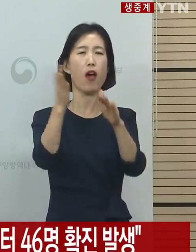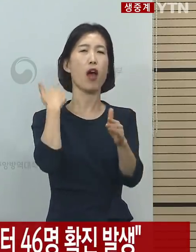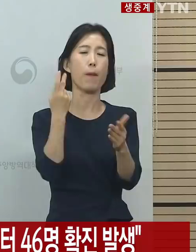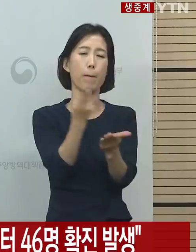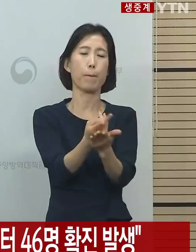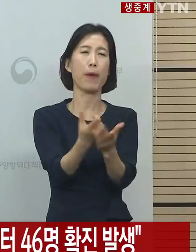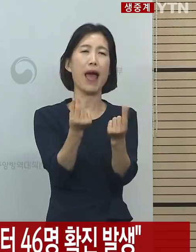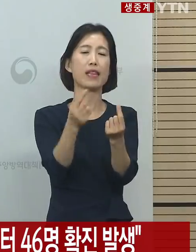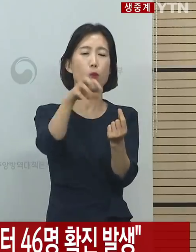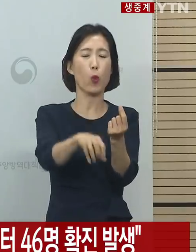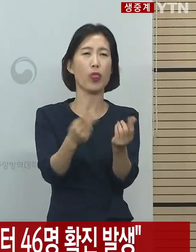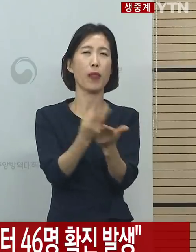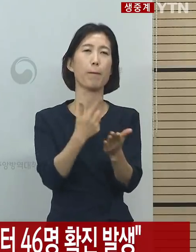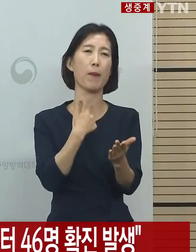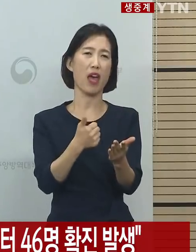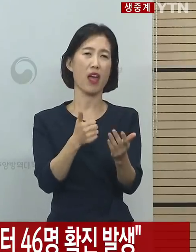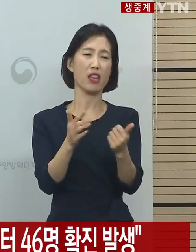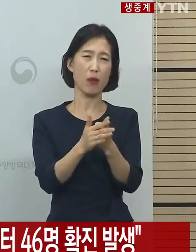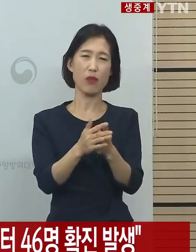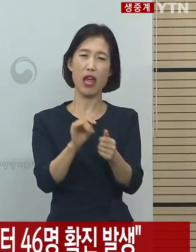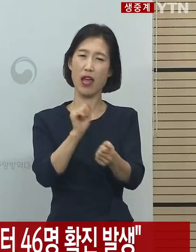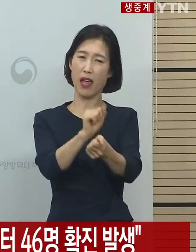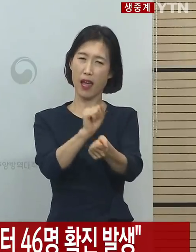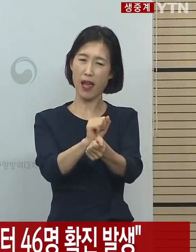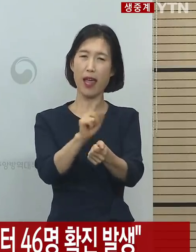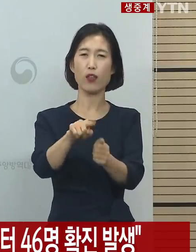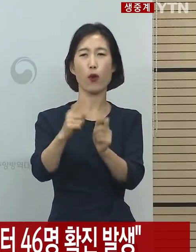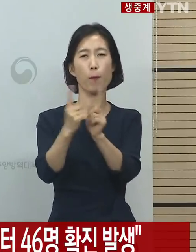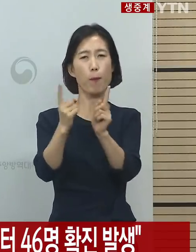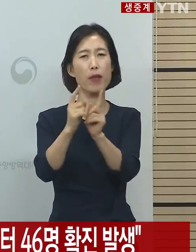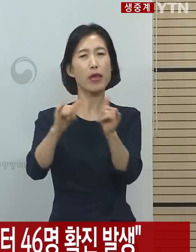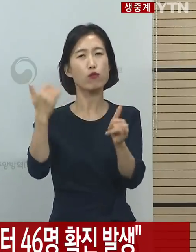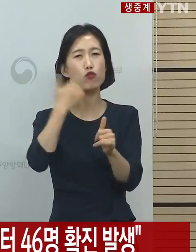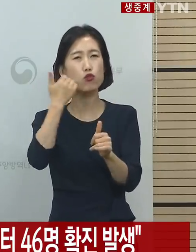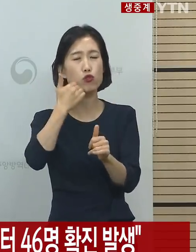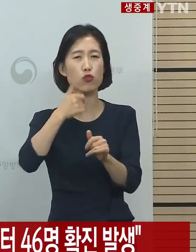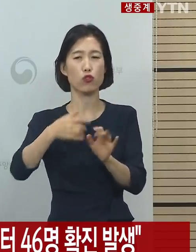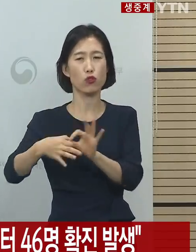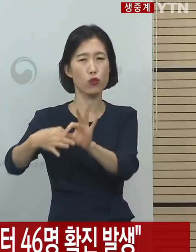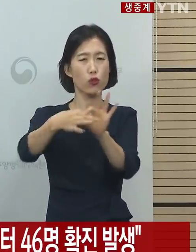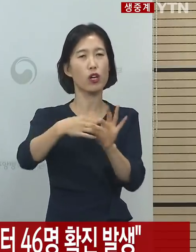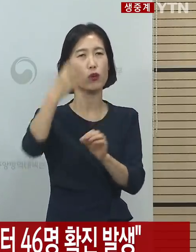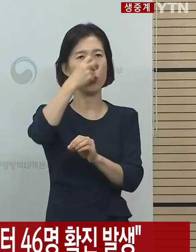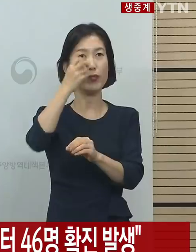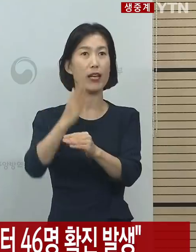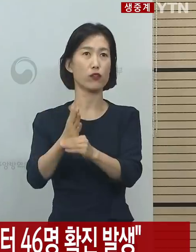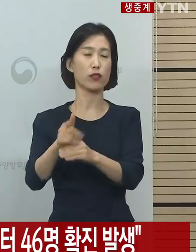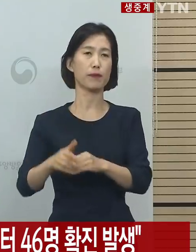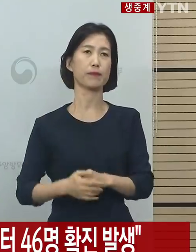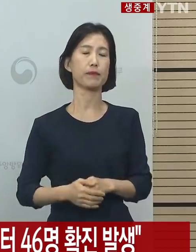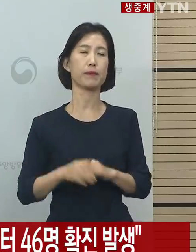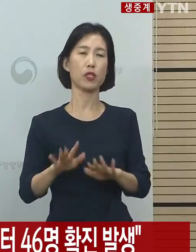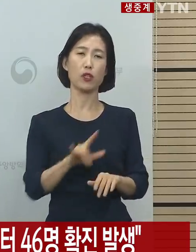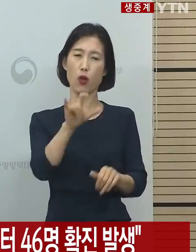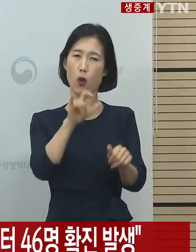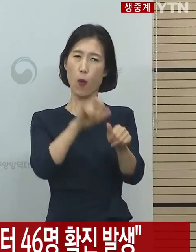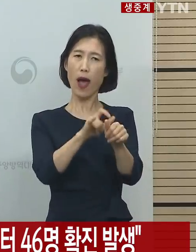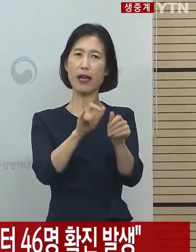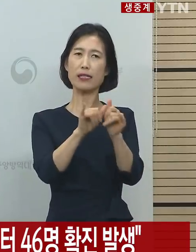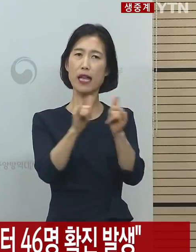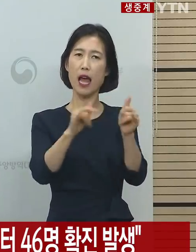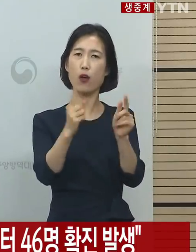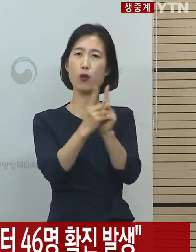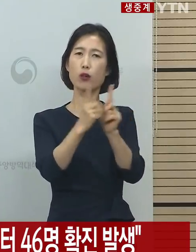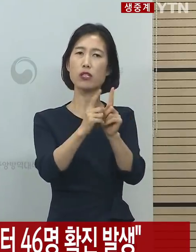것으로 확인되었으며 감염 경로 및 접촉자에 대한 조사가 진행 중에 있습니다. 확진자와 접촉력이